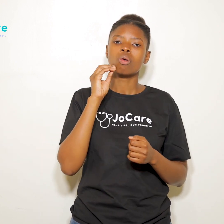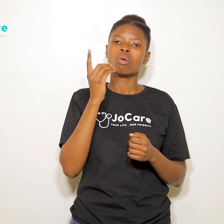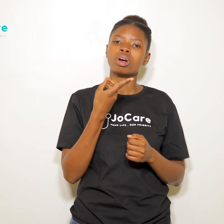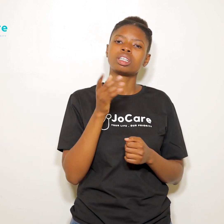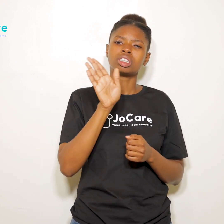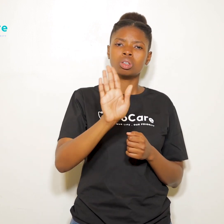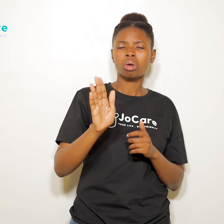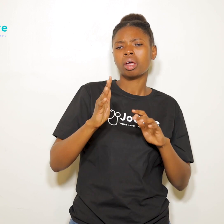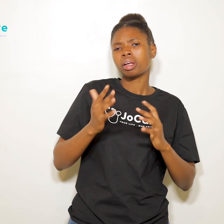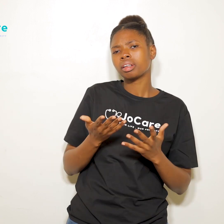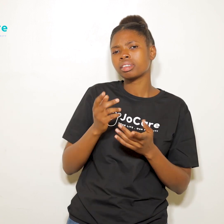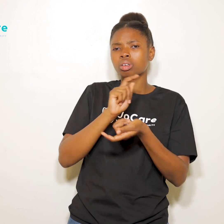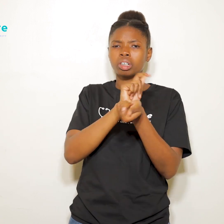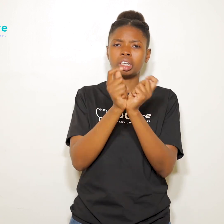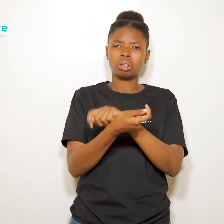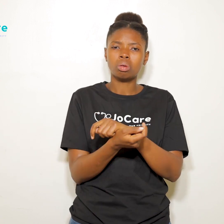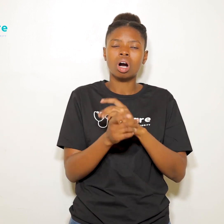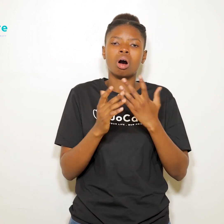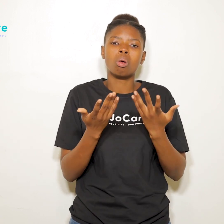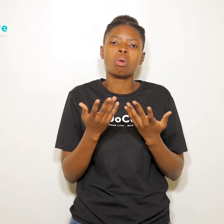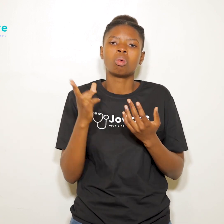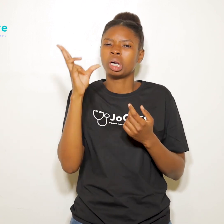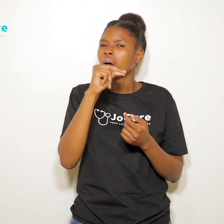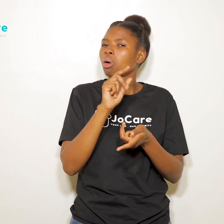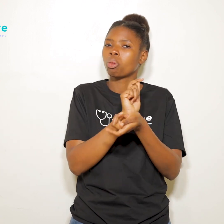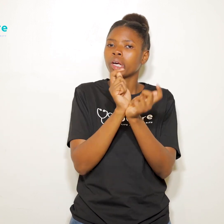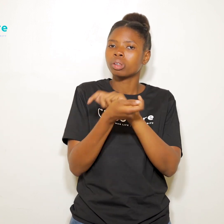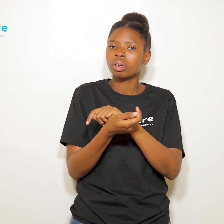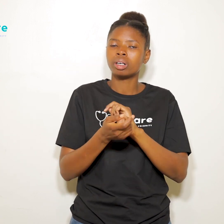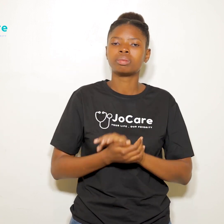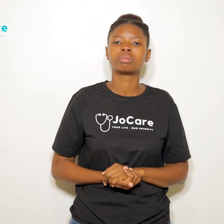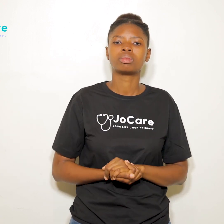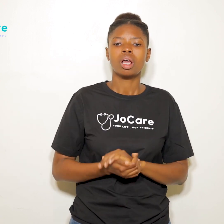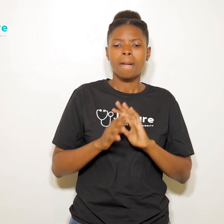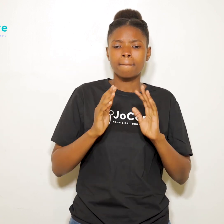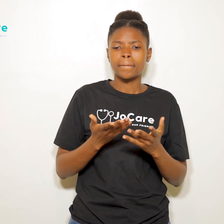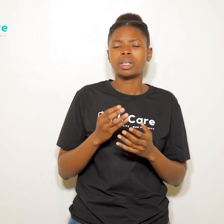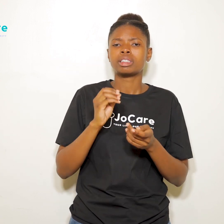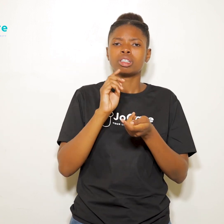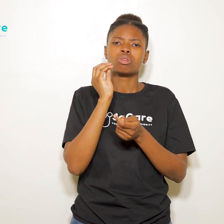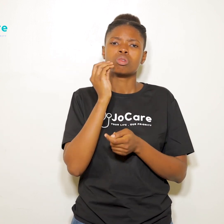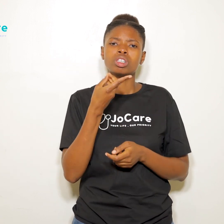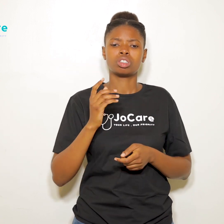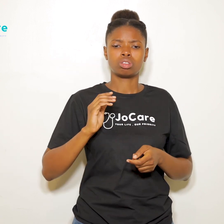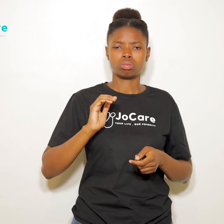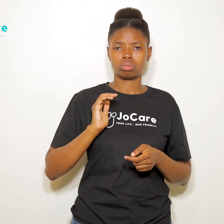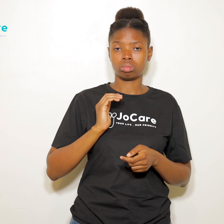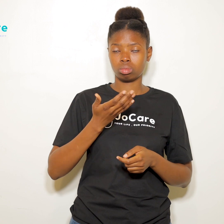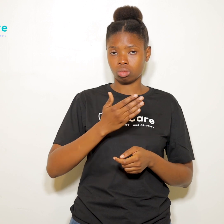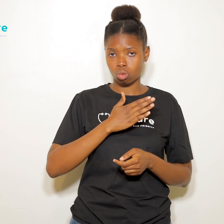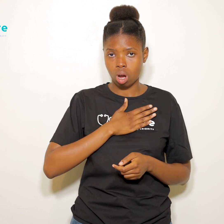kwe, ese ni ukwezi guhinduka, ese ni ukwezi kudahinduka, ese ukwezi kwanjye kumara igihe kingana gute, ni